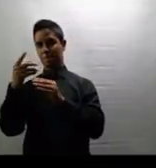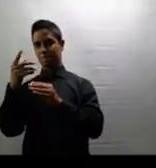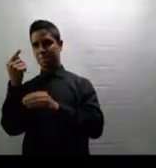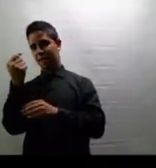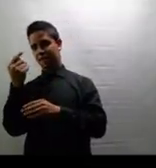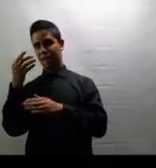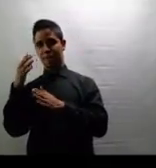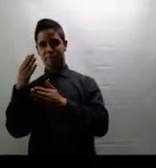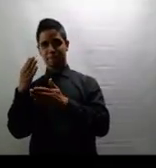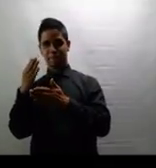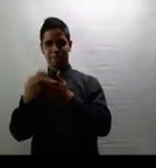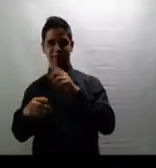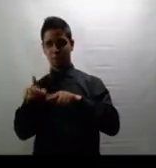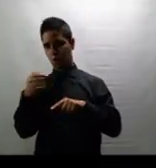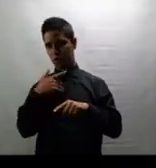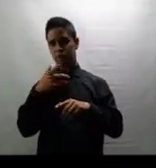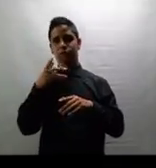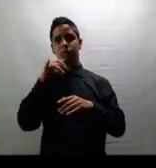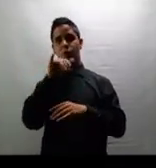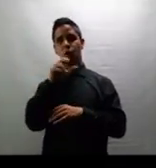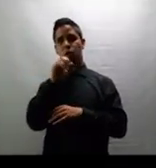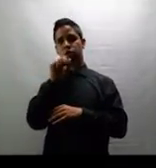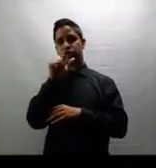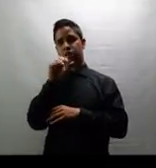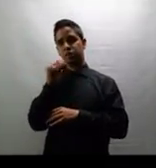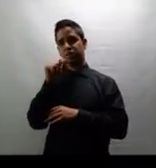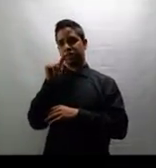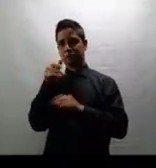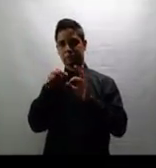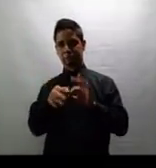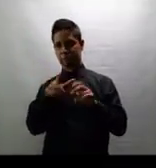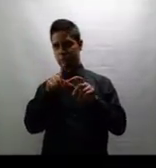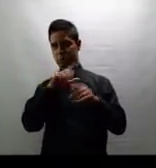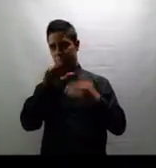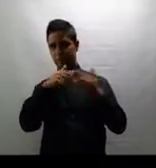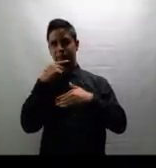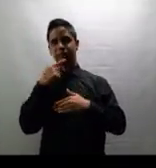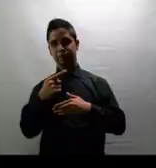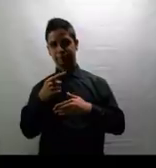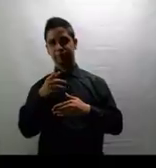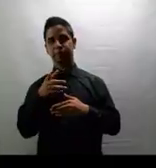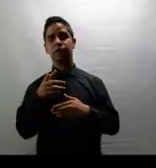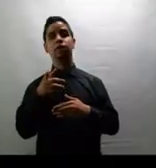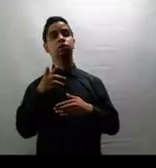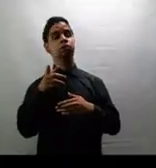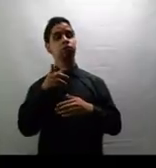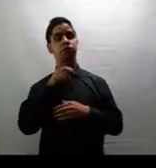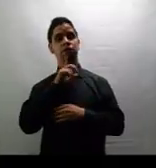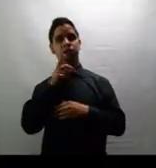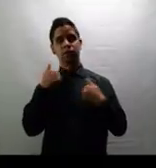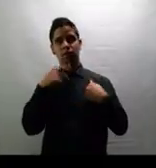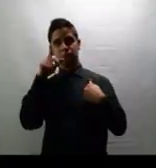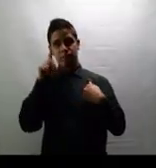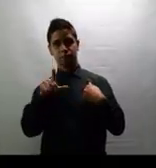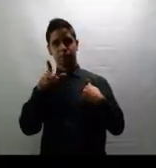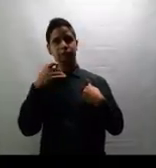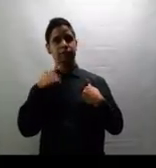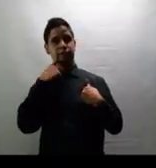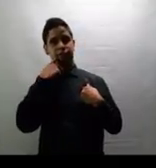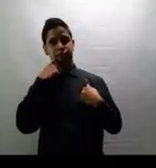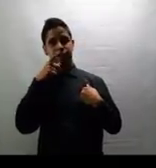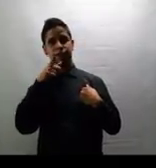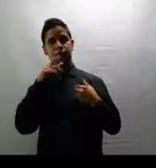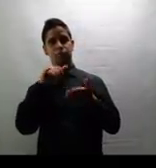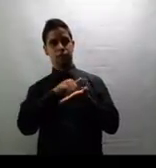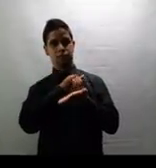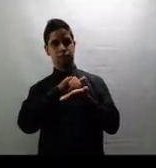marcelo santiago a y traduciendo los colores es cierto que yo tengo una pregunta que me hicieron desde